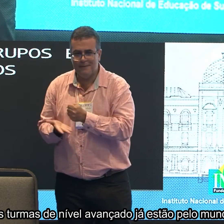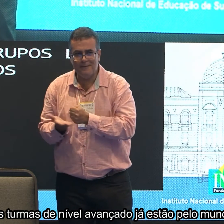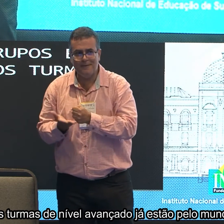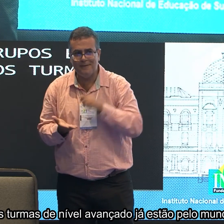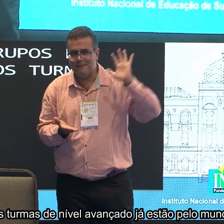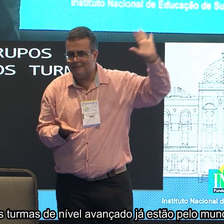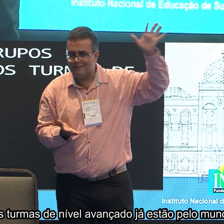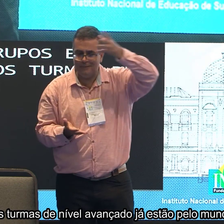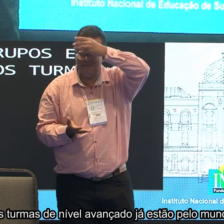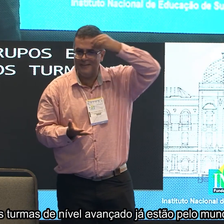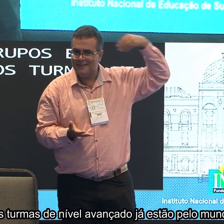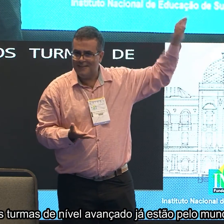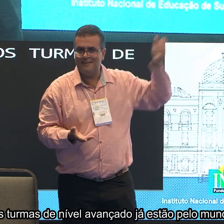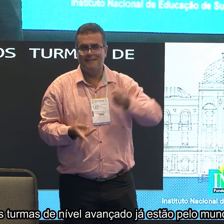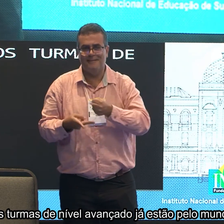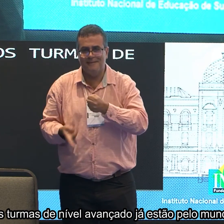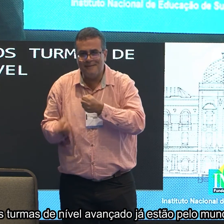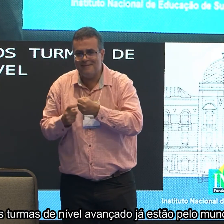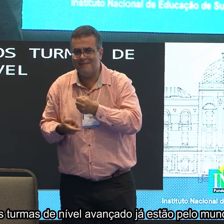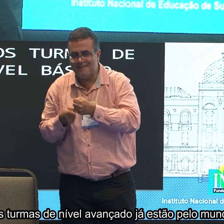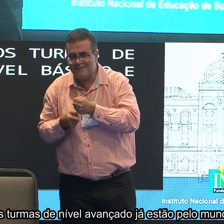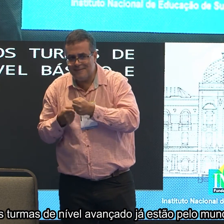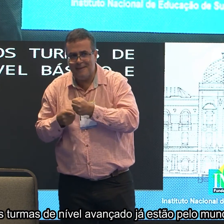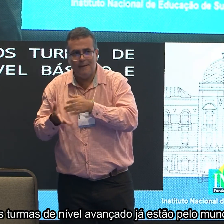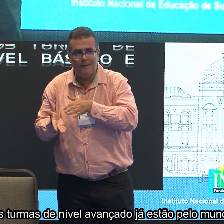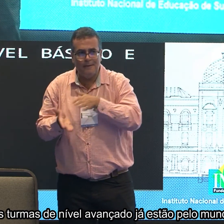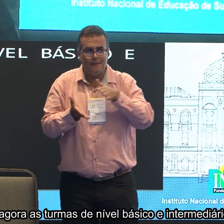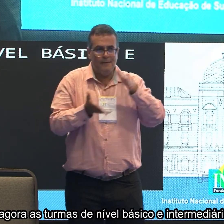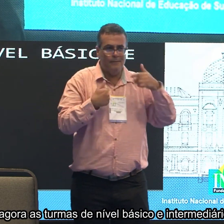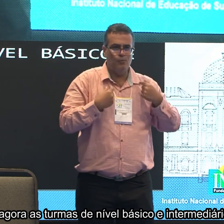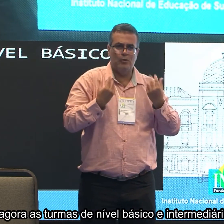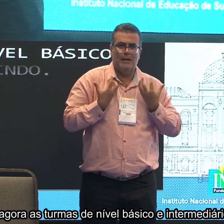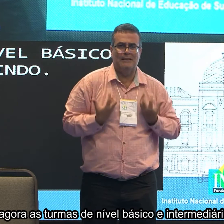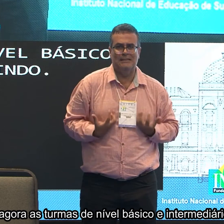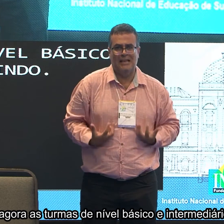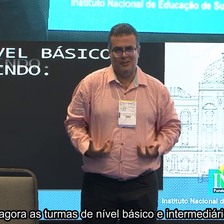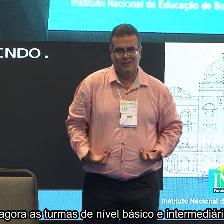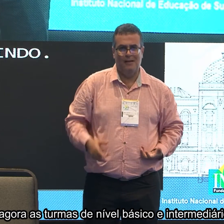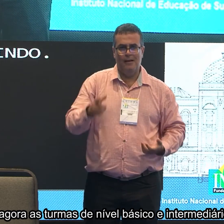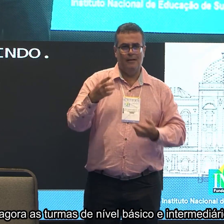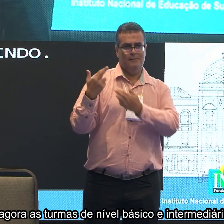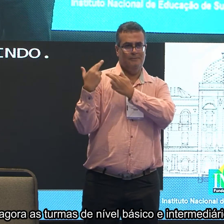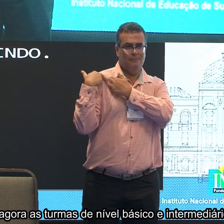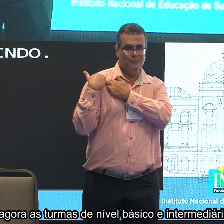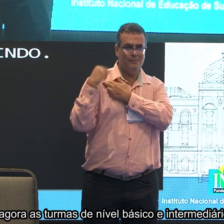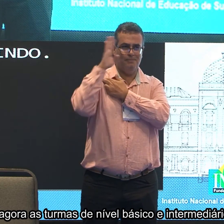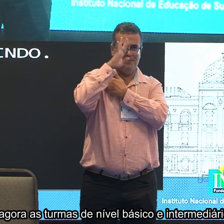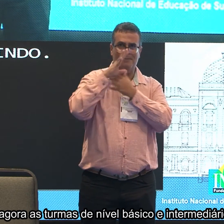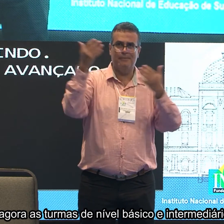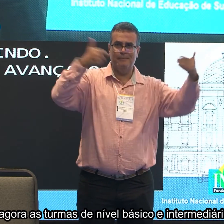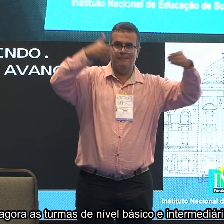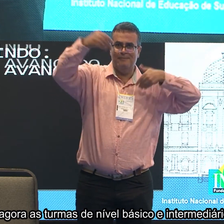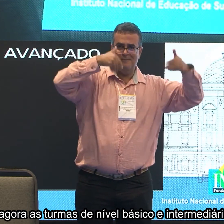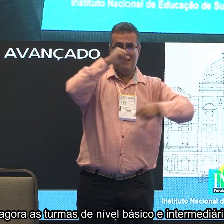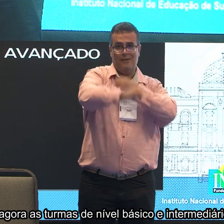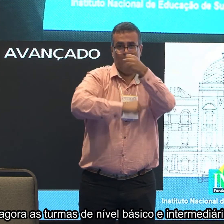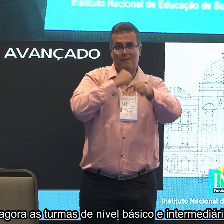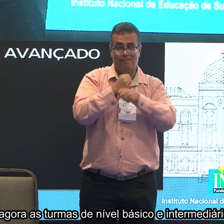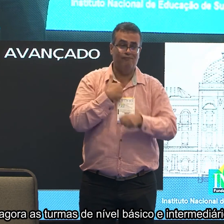turmas de nível avançado já estão por aí pelo mundo. As turmas de nível avançado já estão por aí pelo mundo. E agora as turmas de nível básico e intermediário E agora